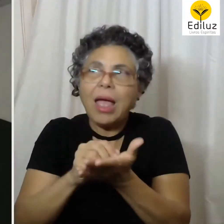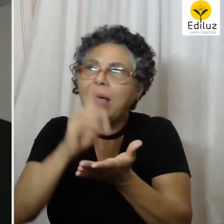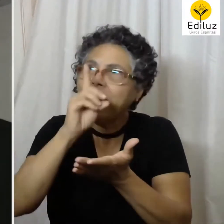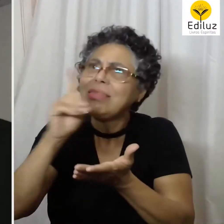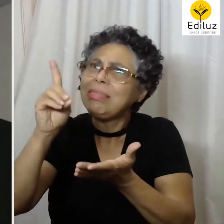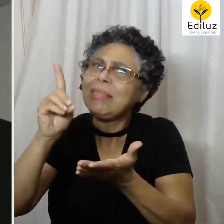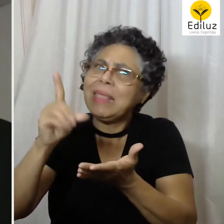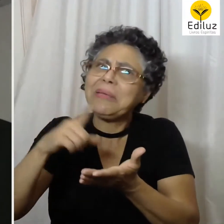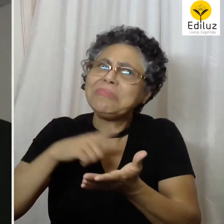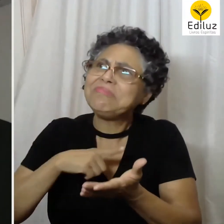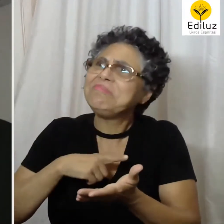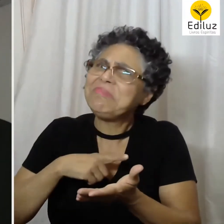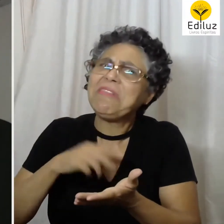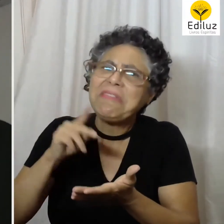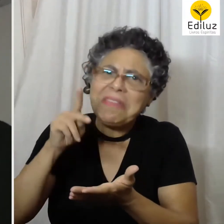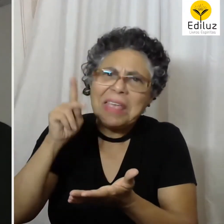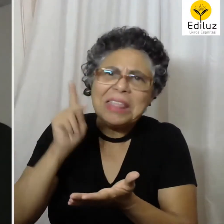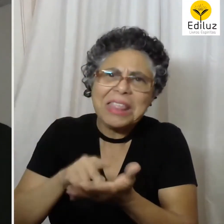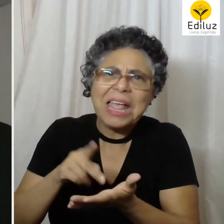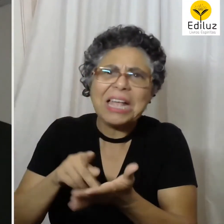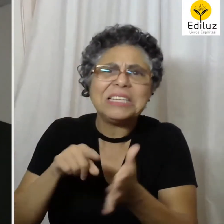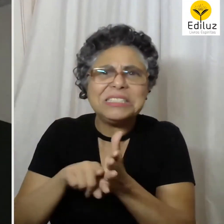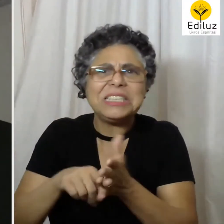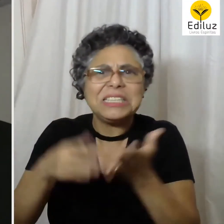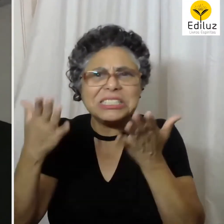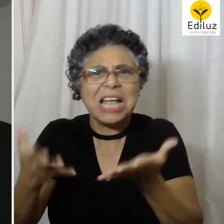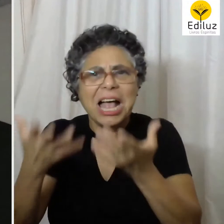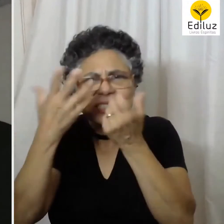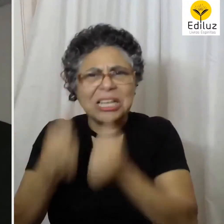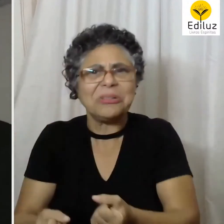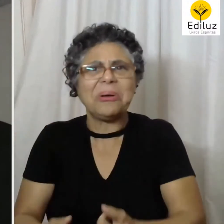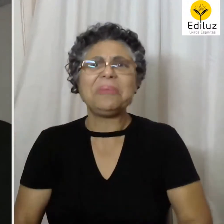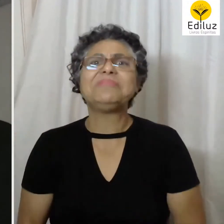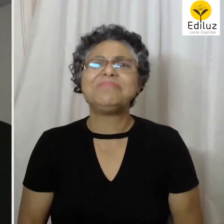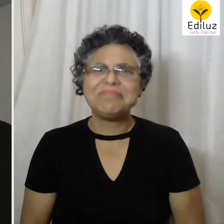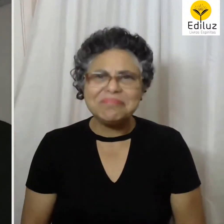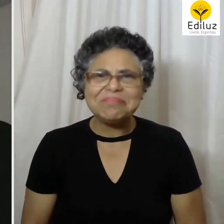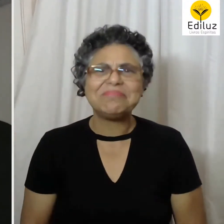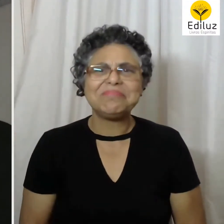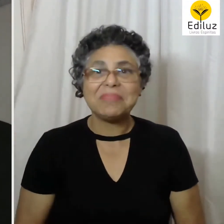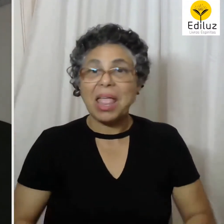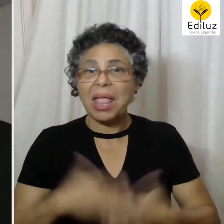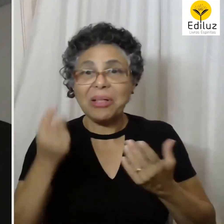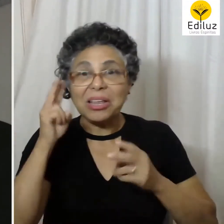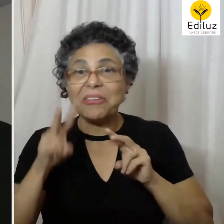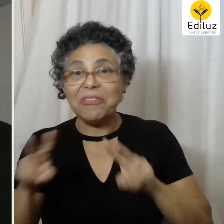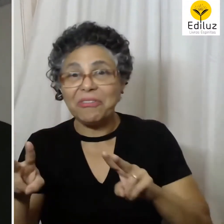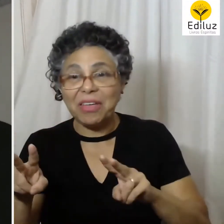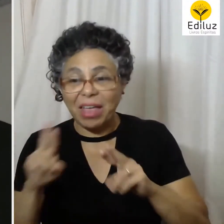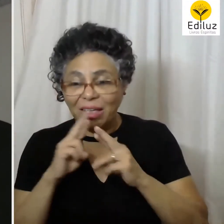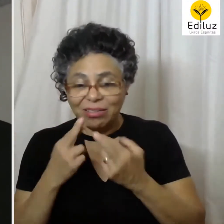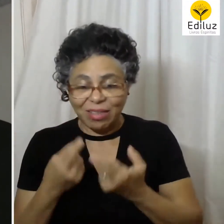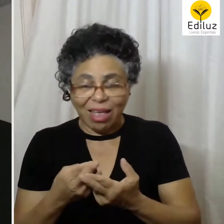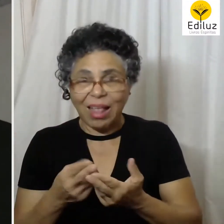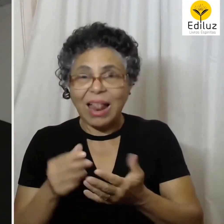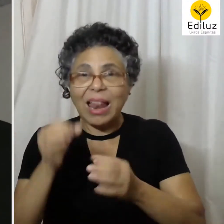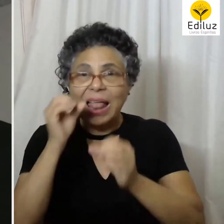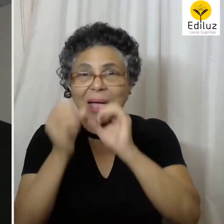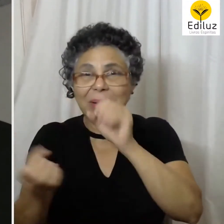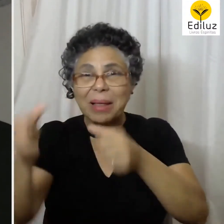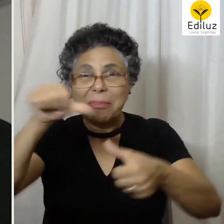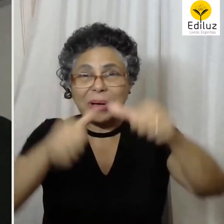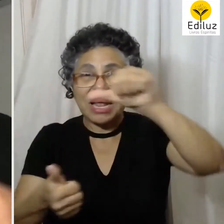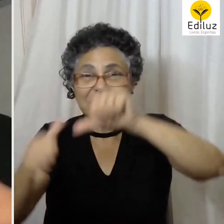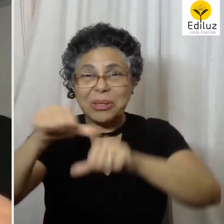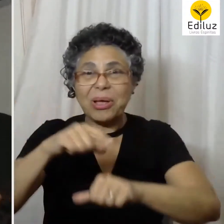existe, olha, até a ciência já está admitindo. Né? E quando a gente vê aí o resultado nos laboratórios, quem tem fé